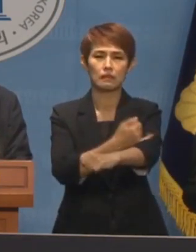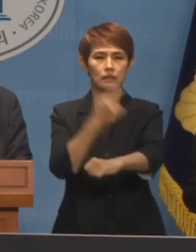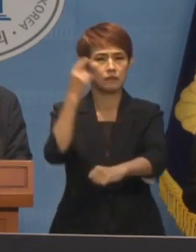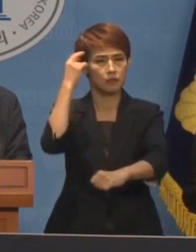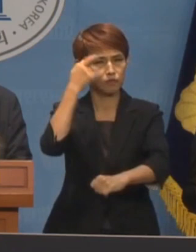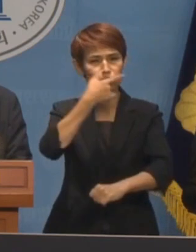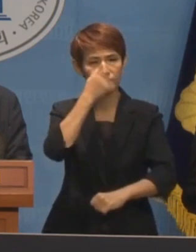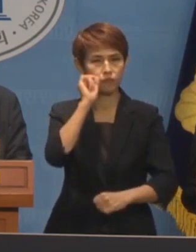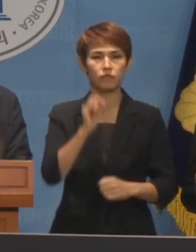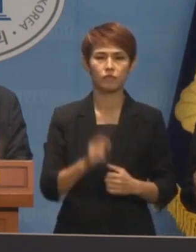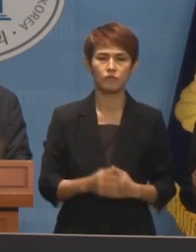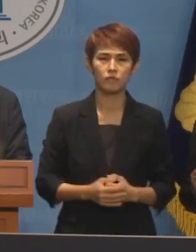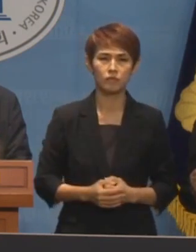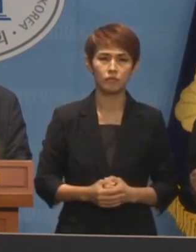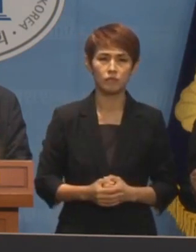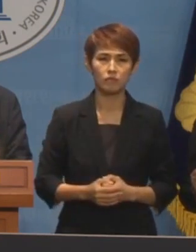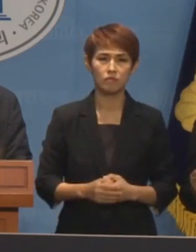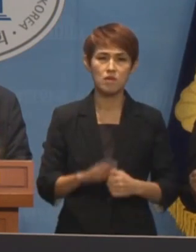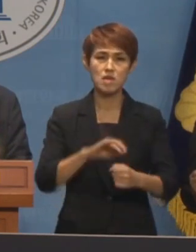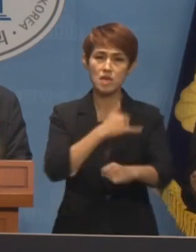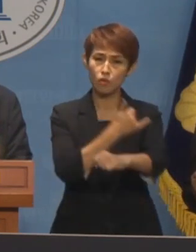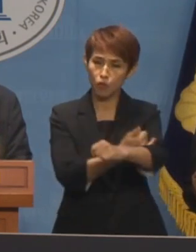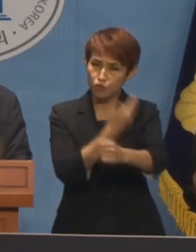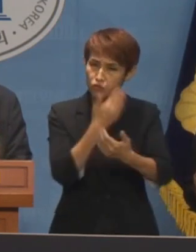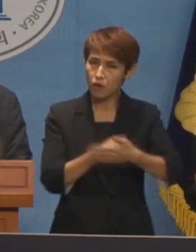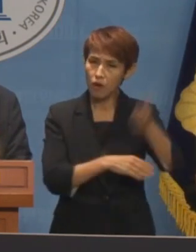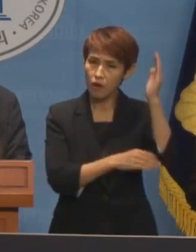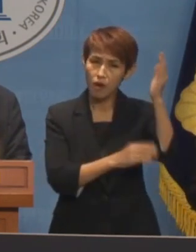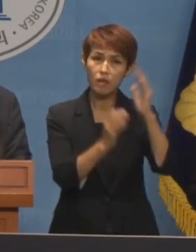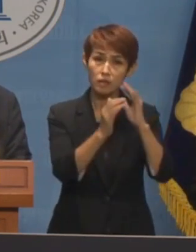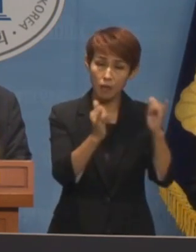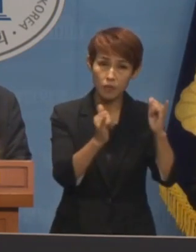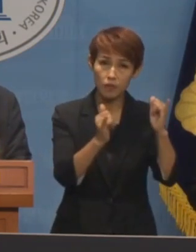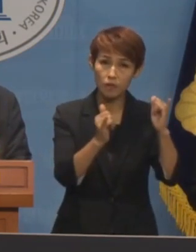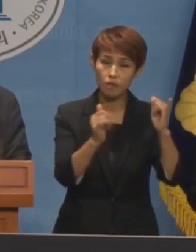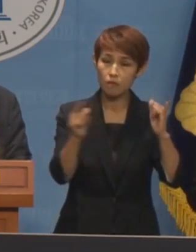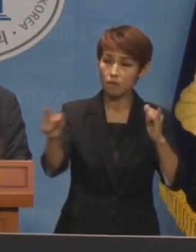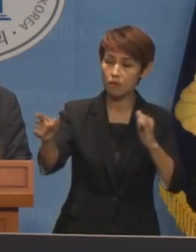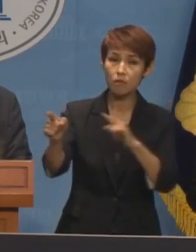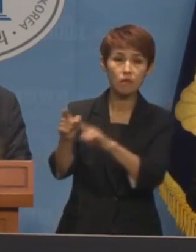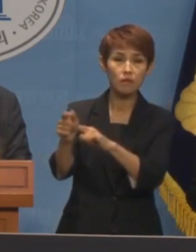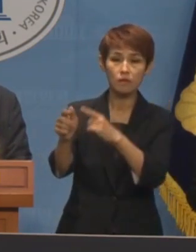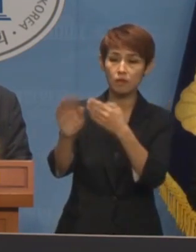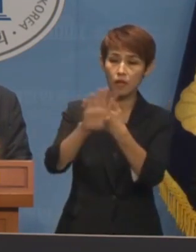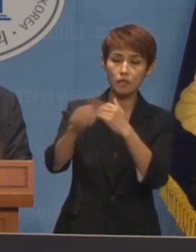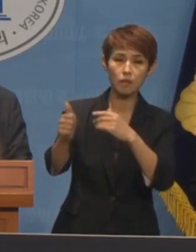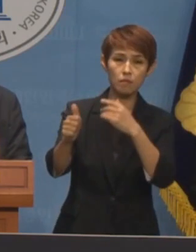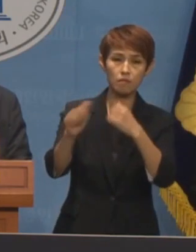겁니다. 인권을 말하는 자들이 상대방의 인권을 뭉개버리고